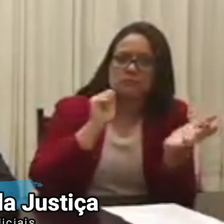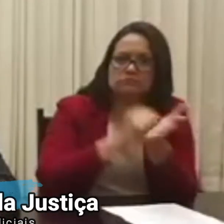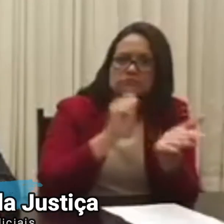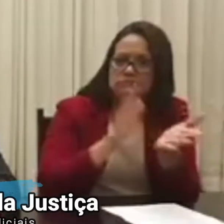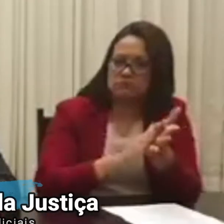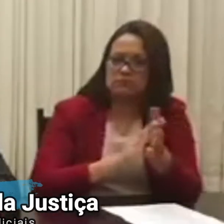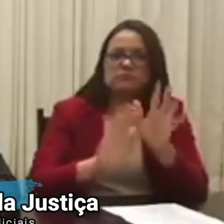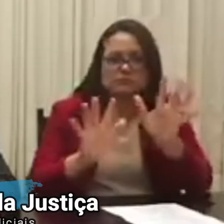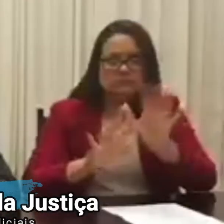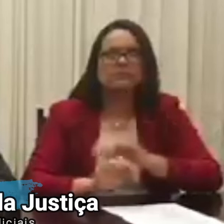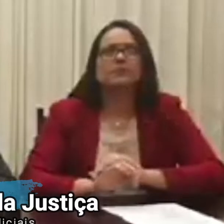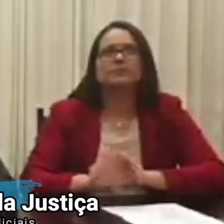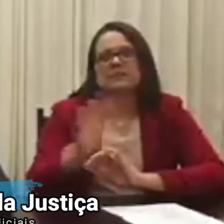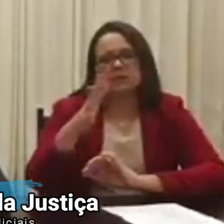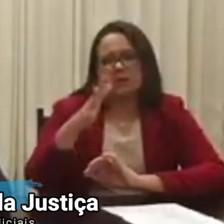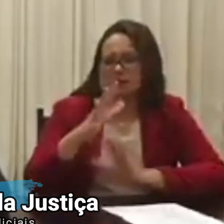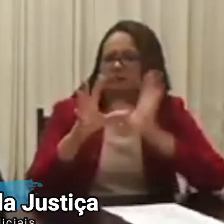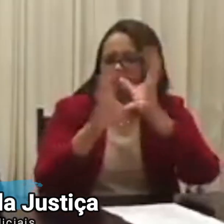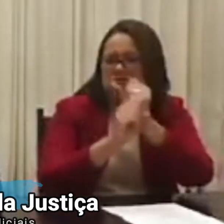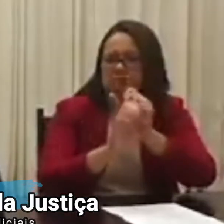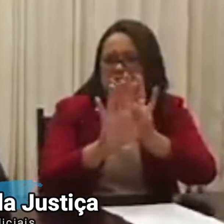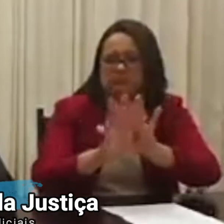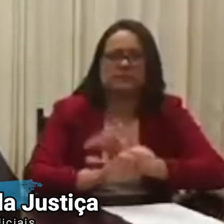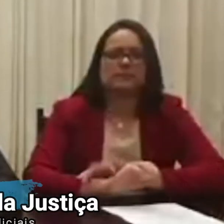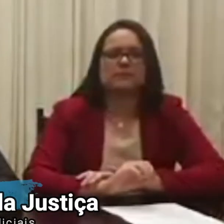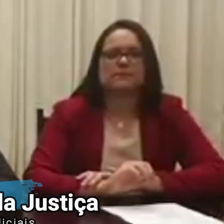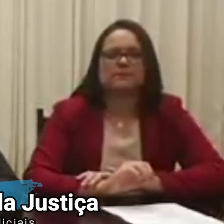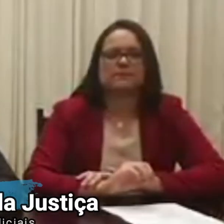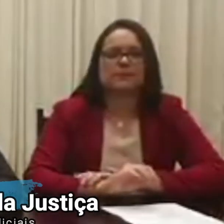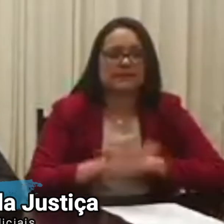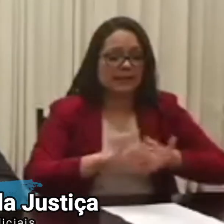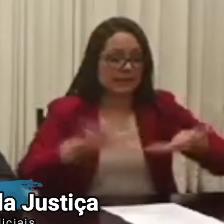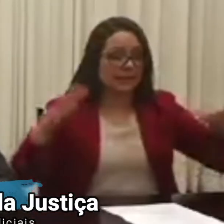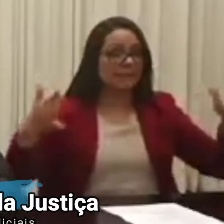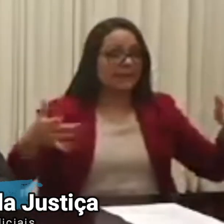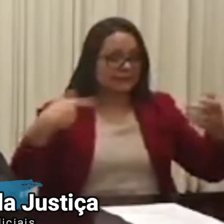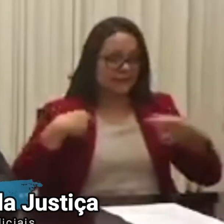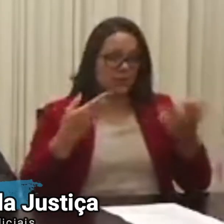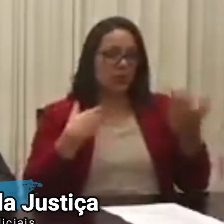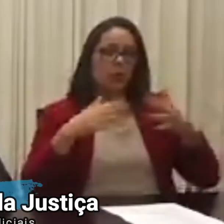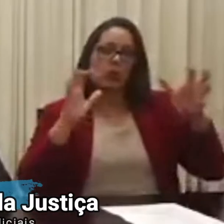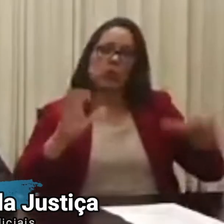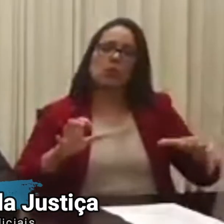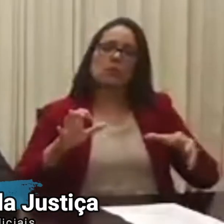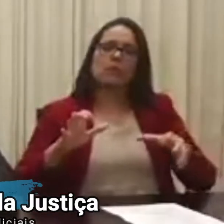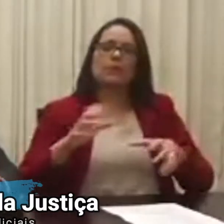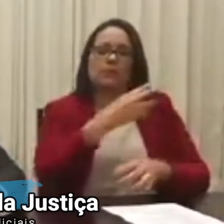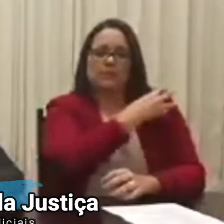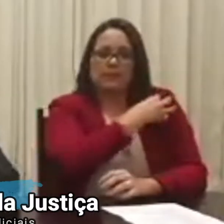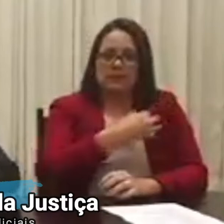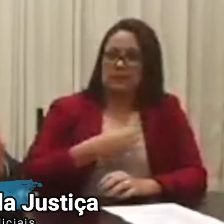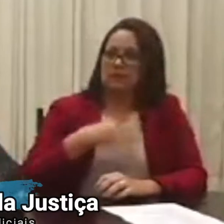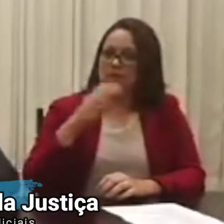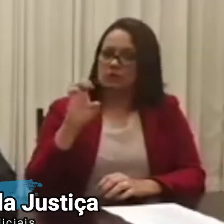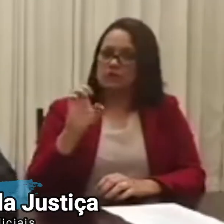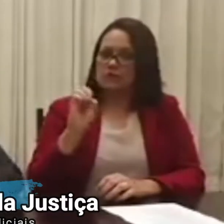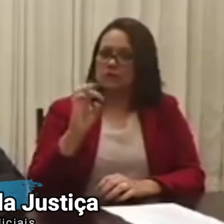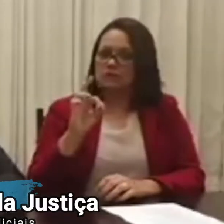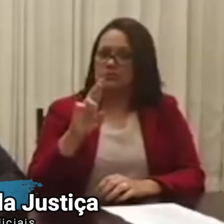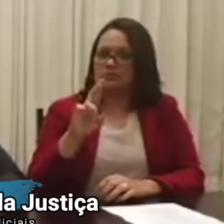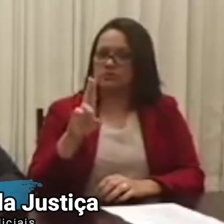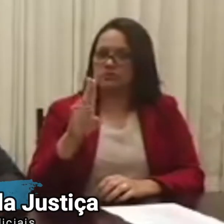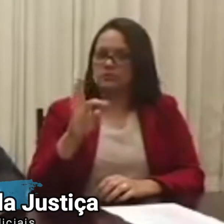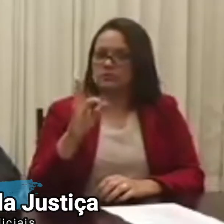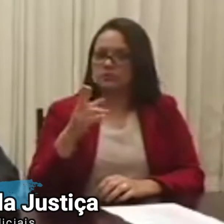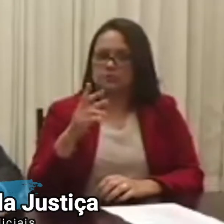seguinte, arredondando as contas aí. Estava na mesa do ministro da Infraestrutura, né, lá 8